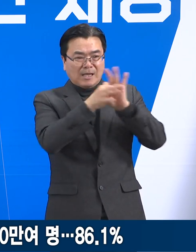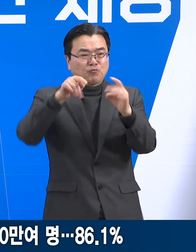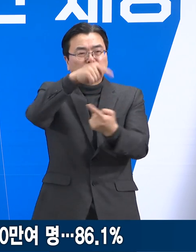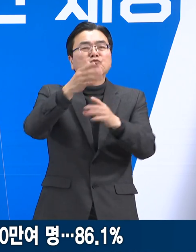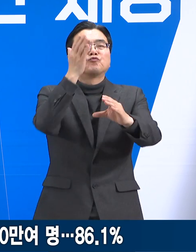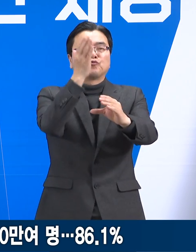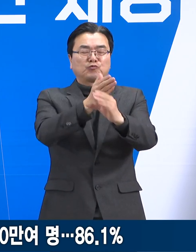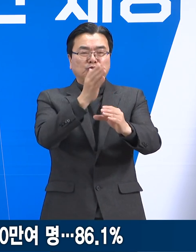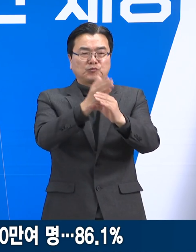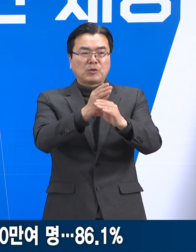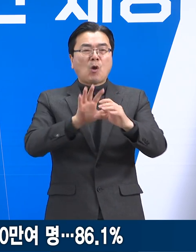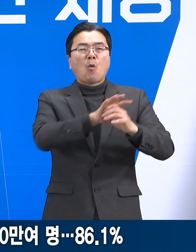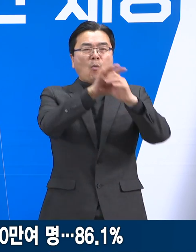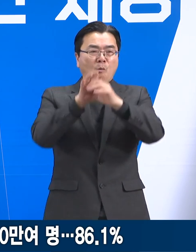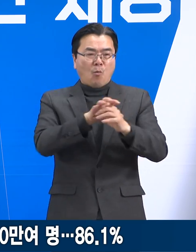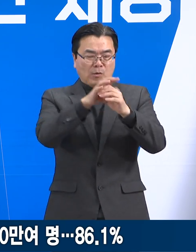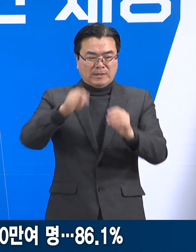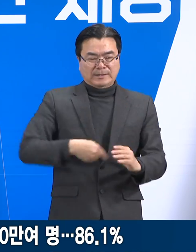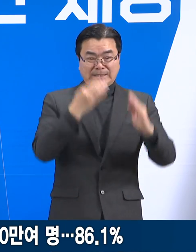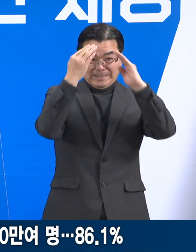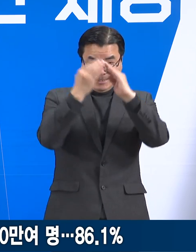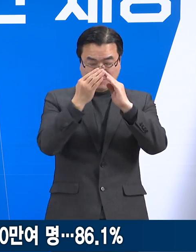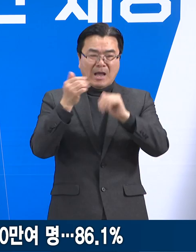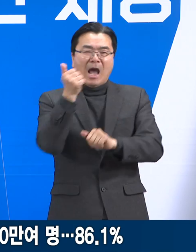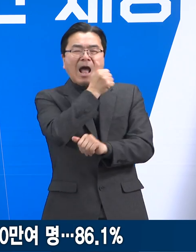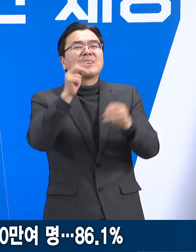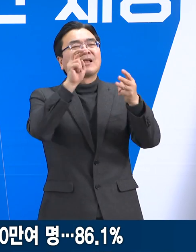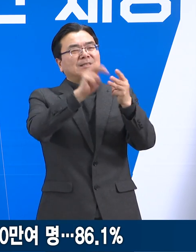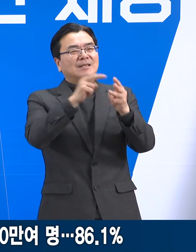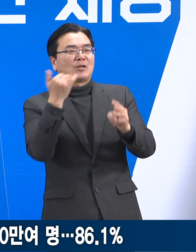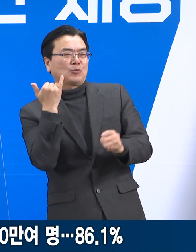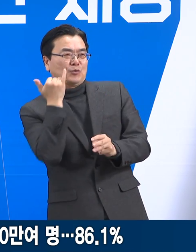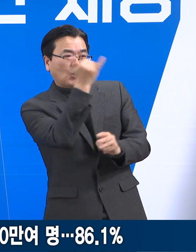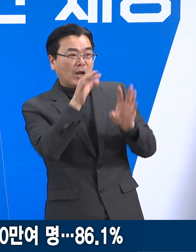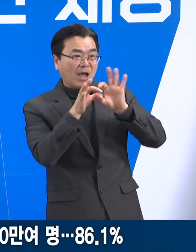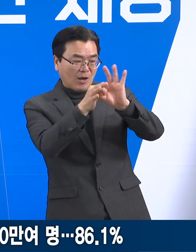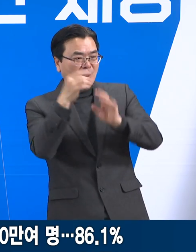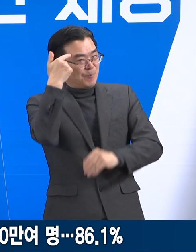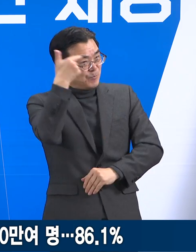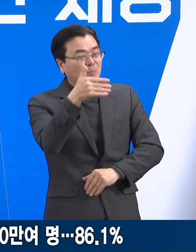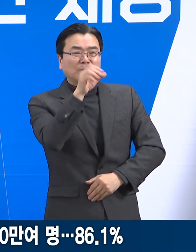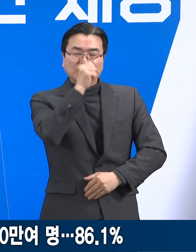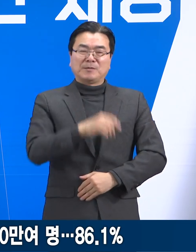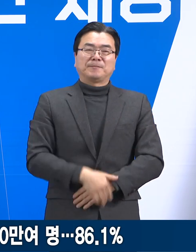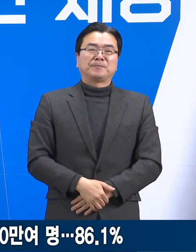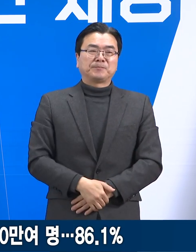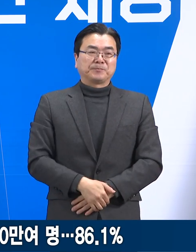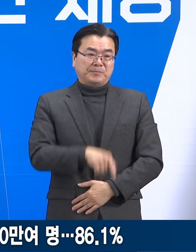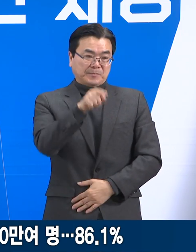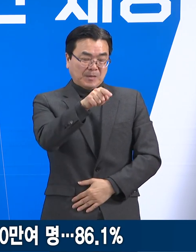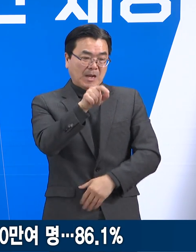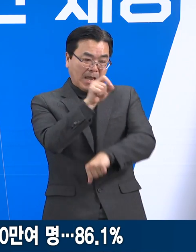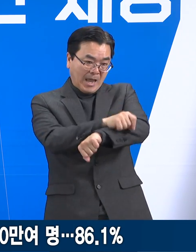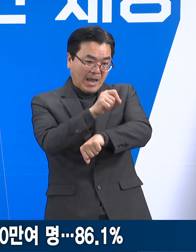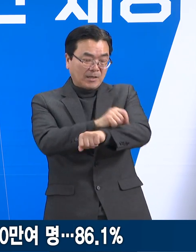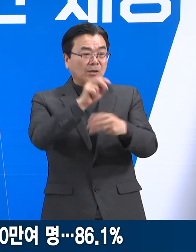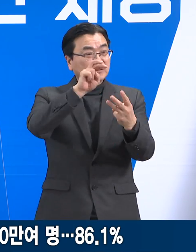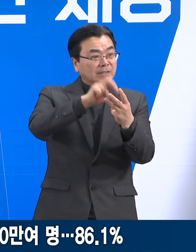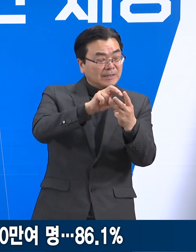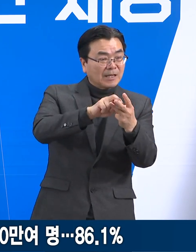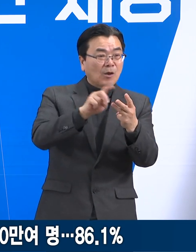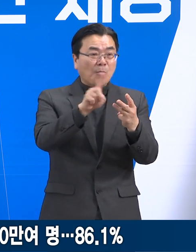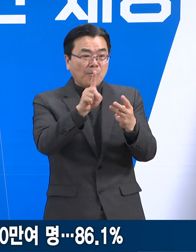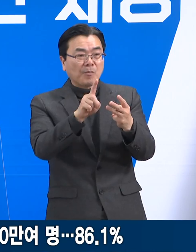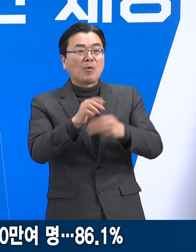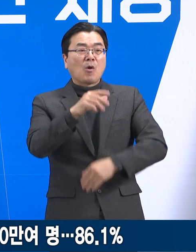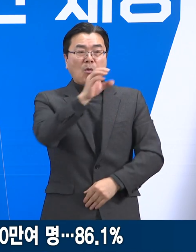중인 코로나19 재택치료 행정안내센터로 문의하여 주시기 바랍니다. 코로나19 재택치료 행정안내센터 연락처는